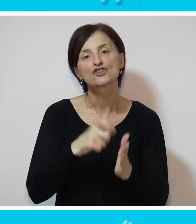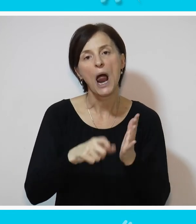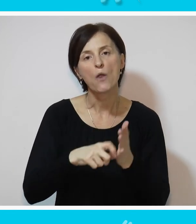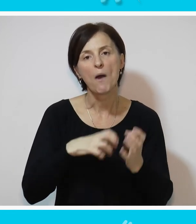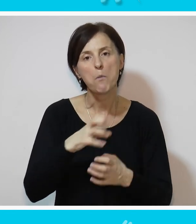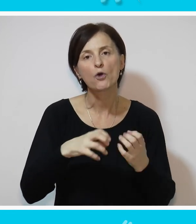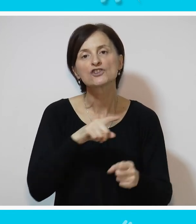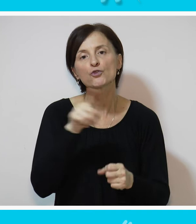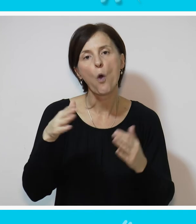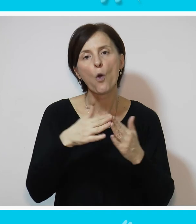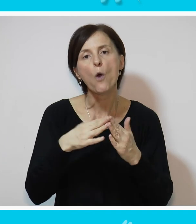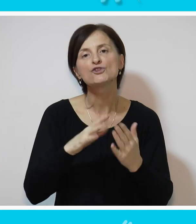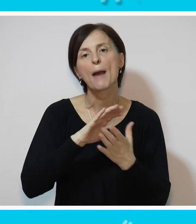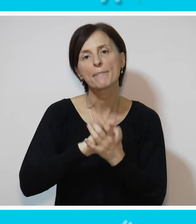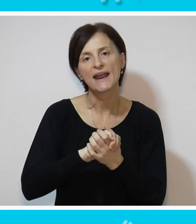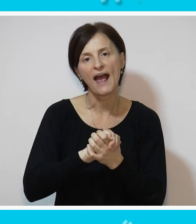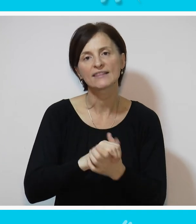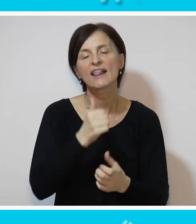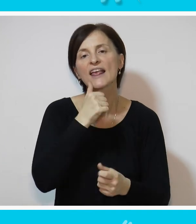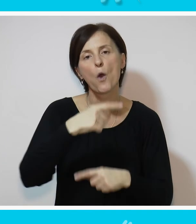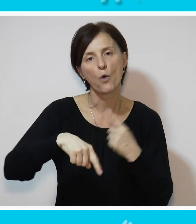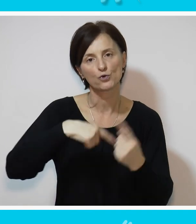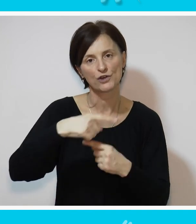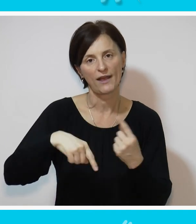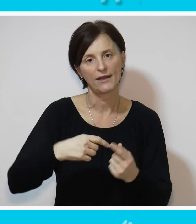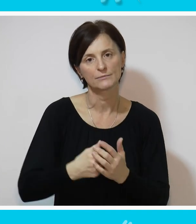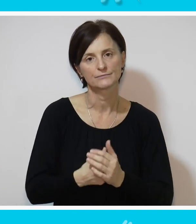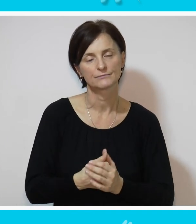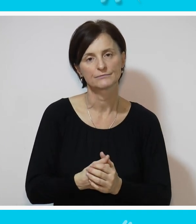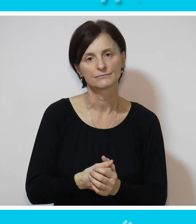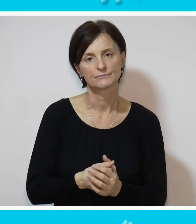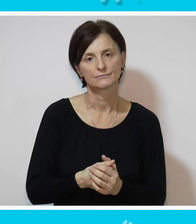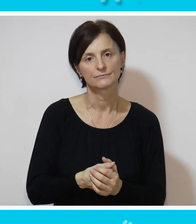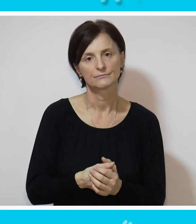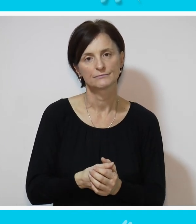članova porodice do komšija, prijatelja i okruženja.